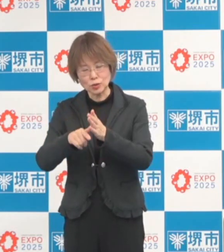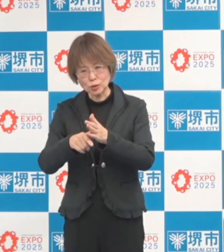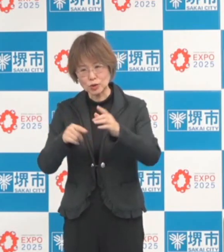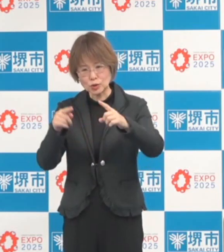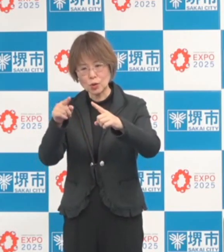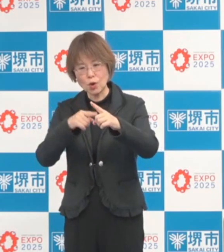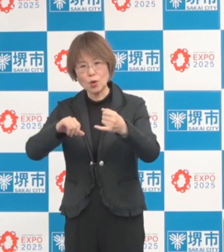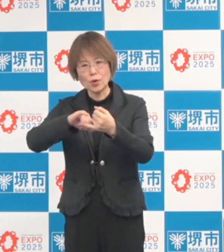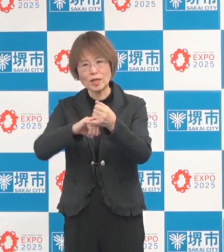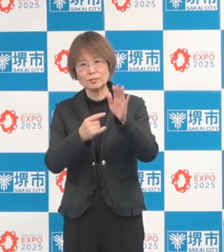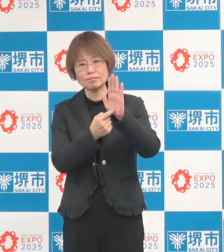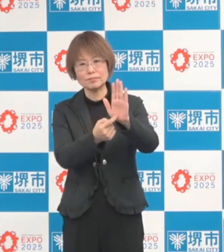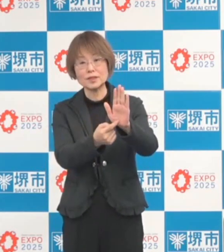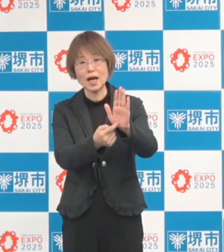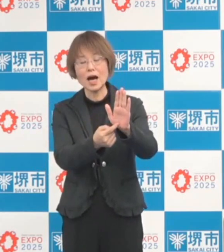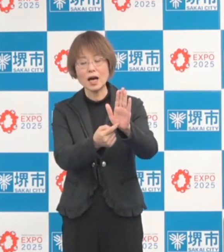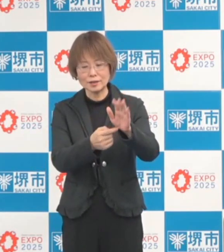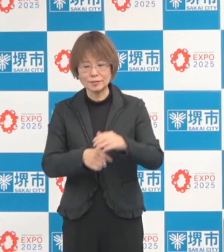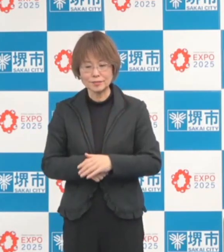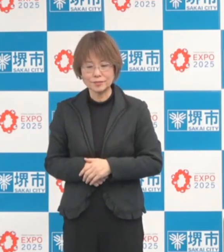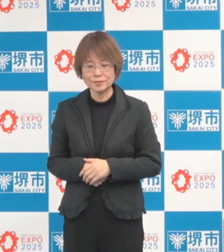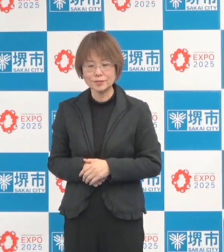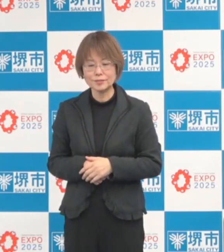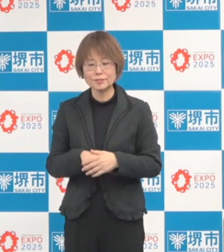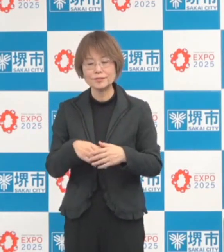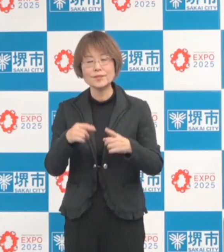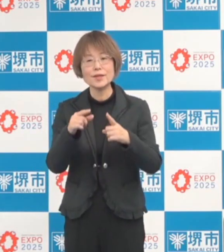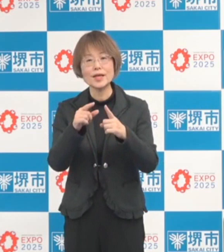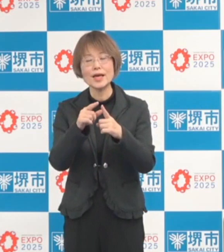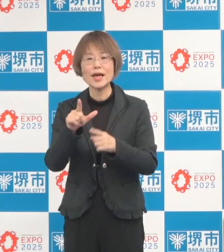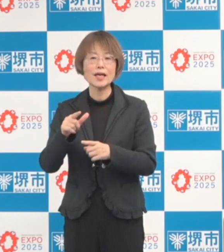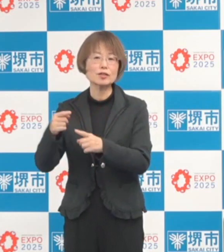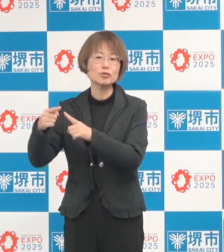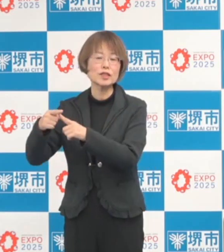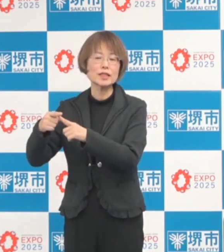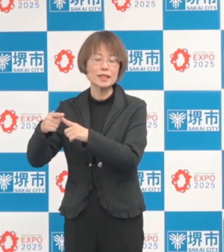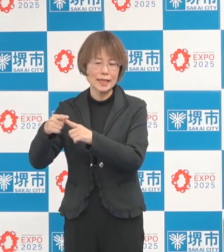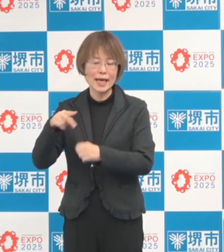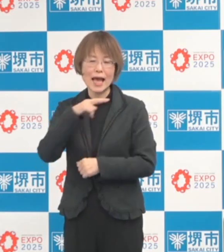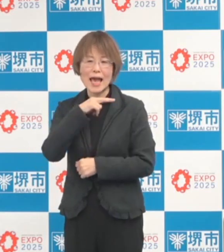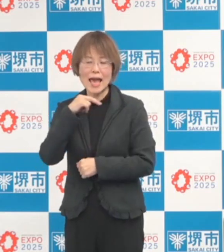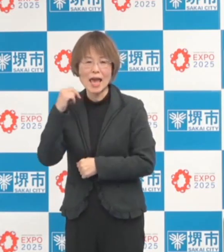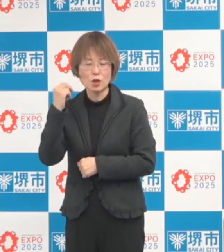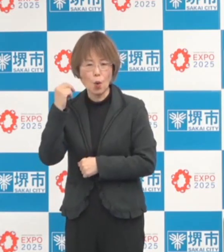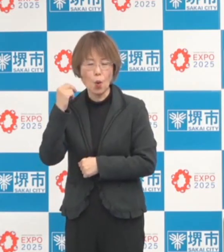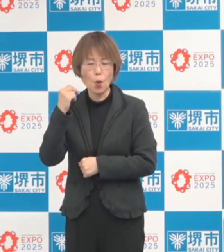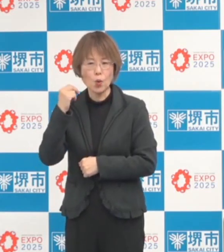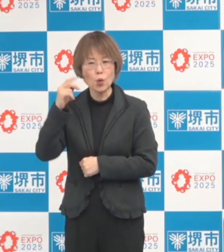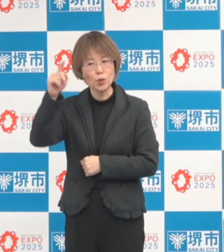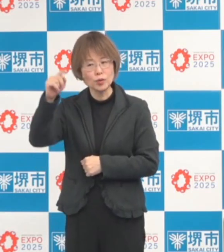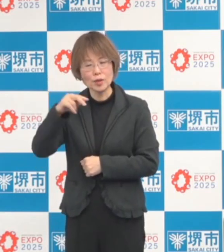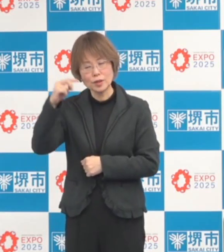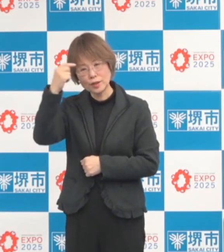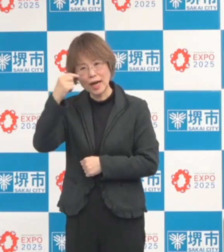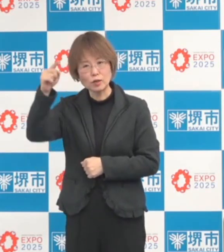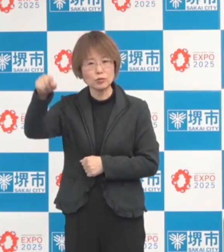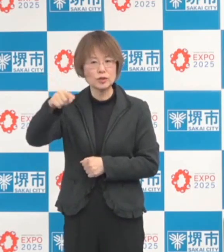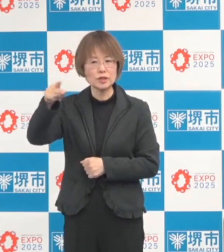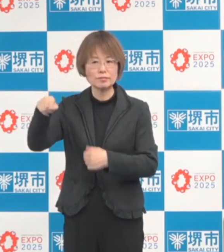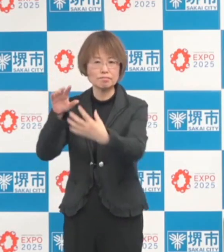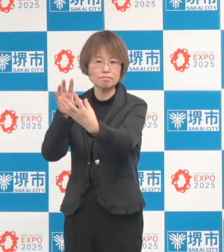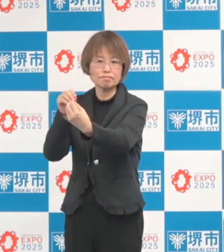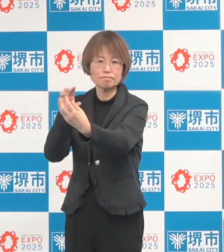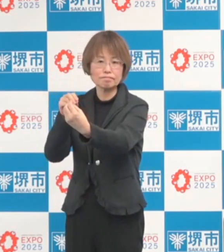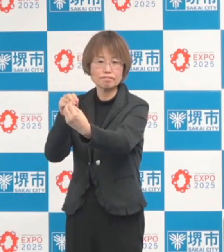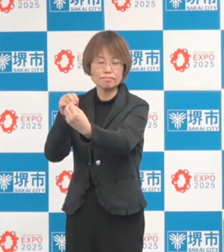して、ALT ネイティブスピーカー、実際に英語をお話しする